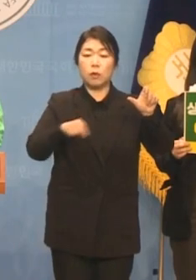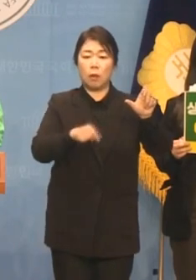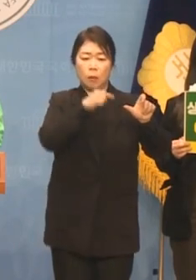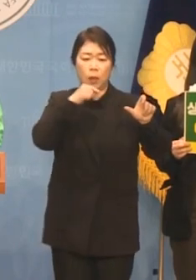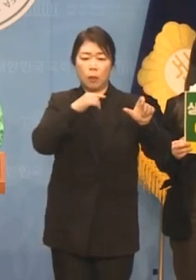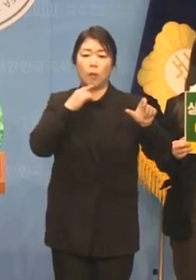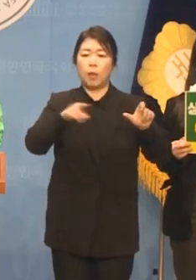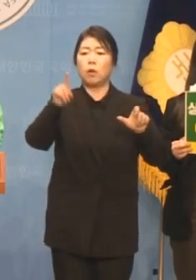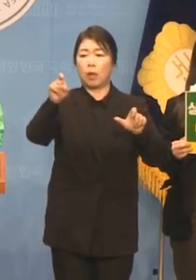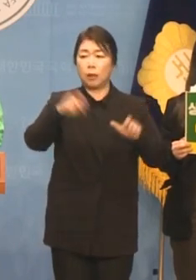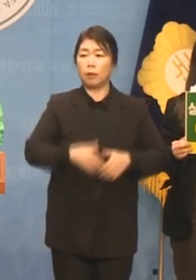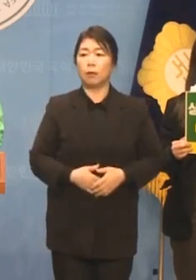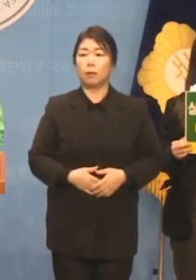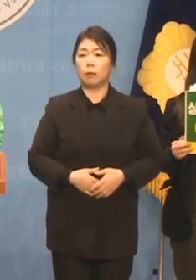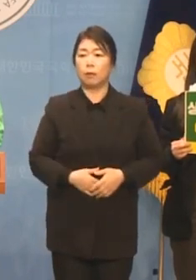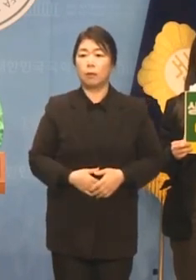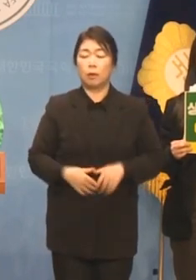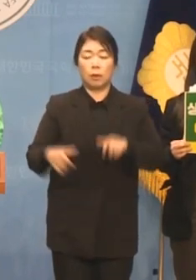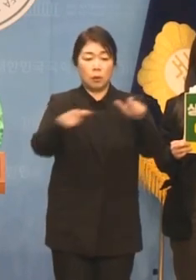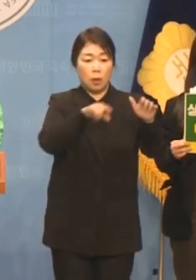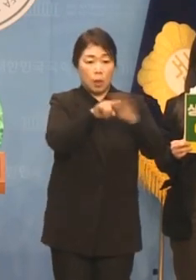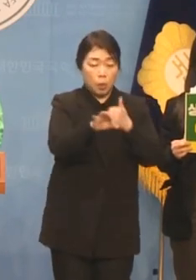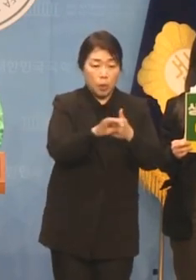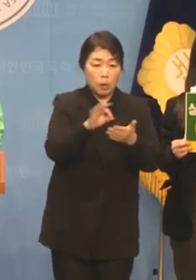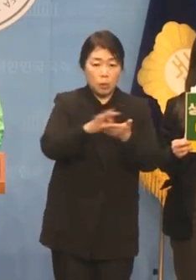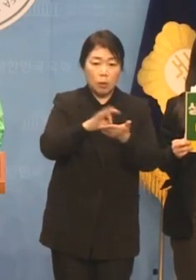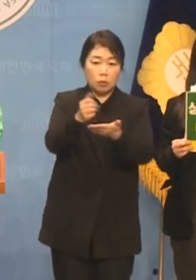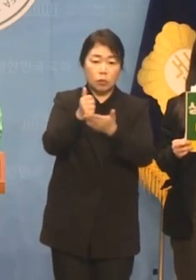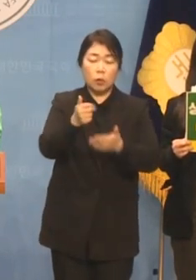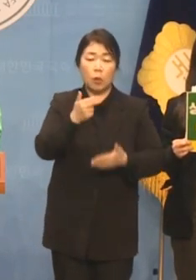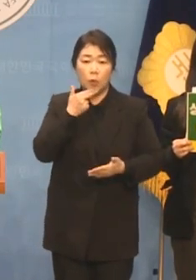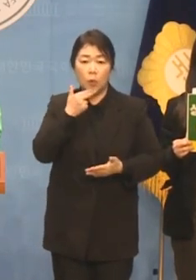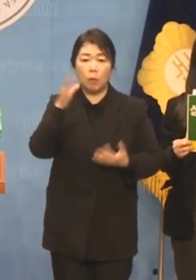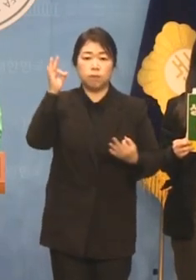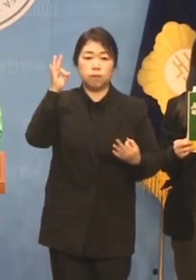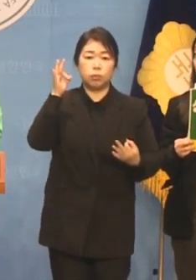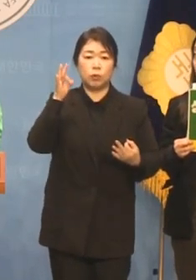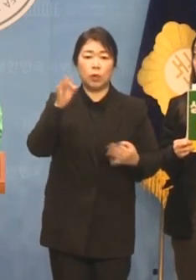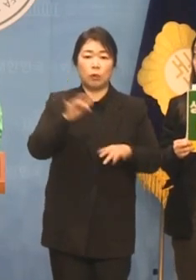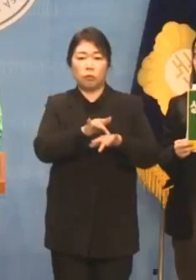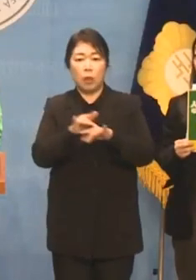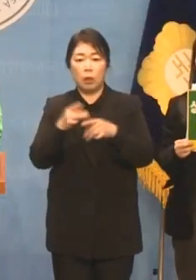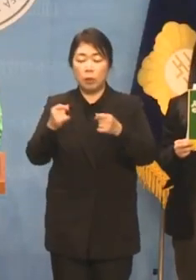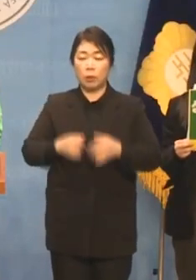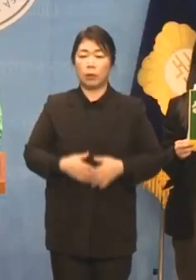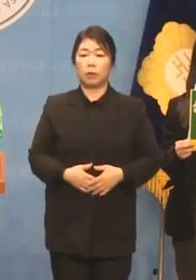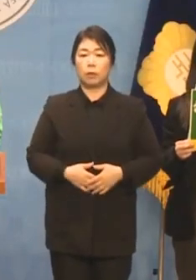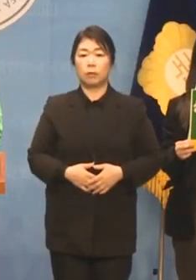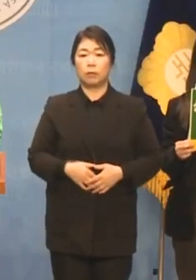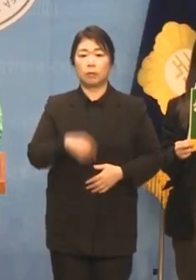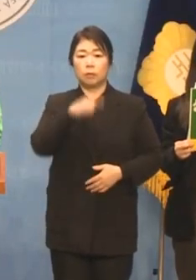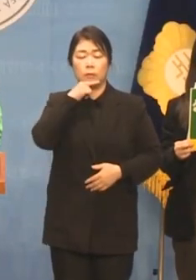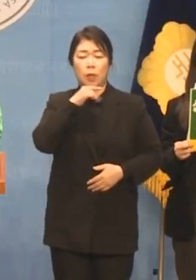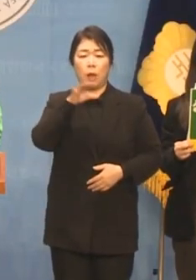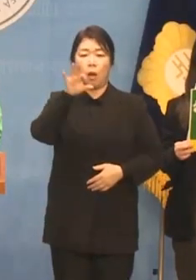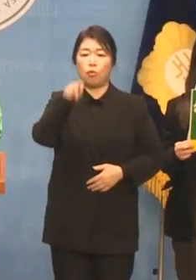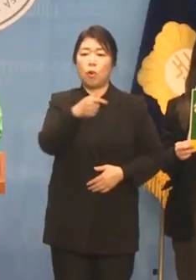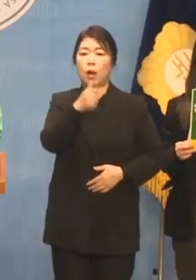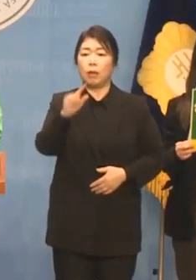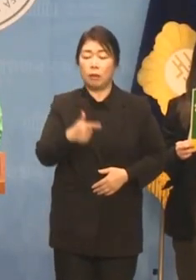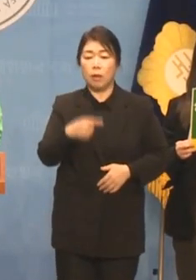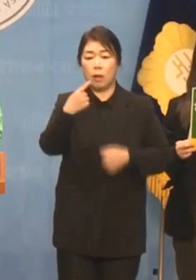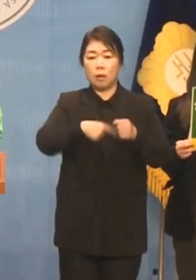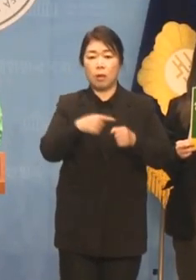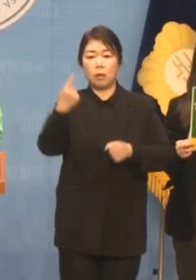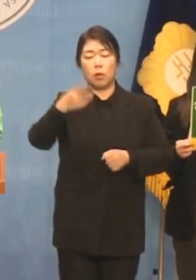곳만 열한 곳입니다 지역 공항에 가보면 이용객이 거의 없어 유령 도시를 떠올리게 합니다 어 적자 가장 큰 무한 공항 1년 적자만 1천억 원입니다